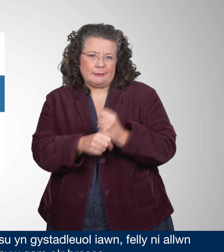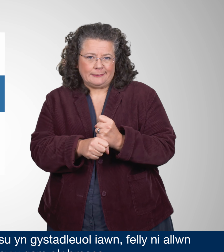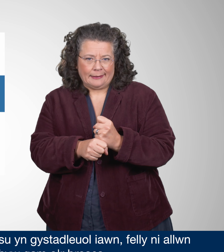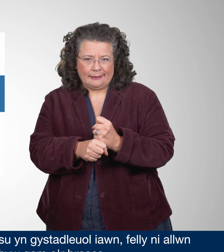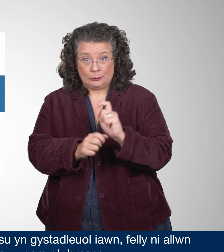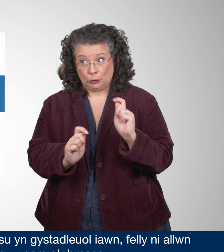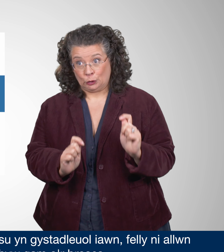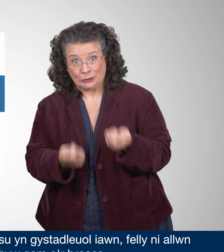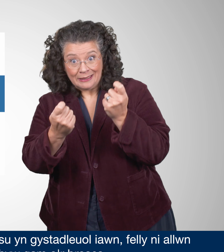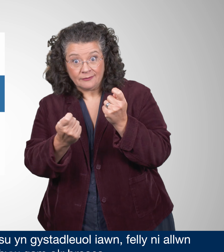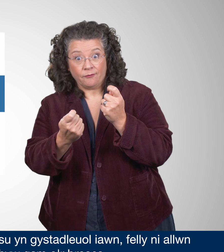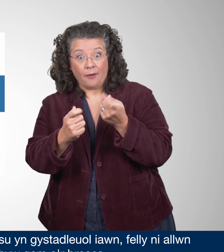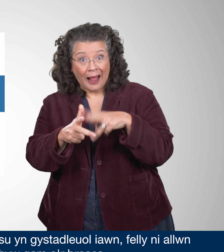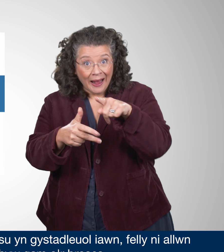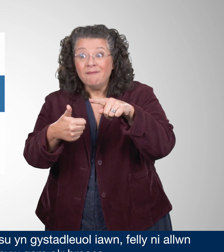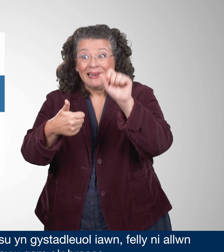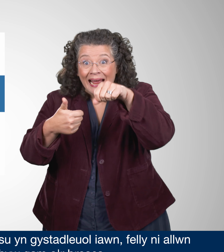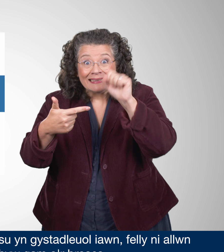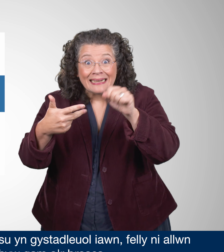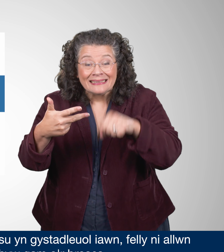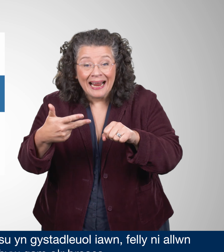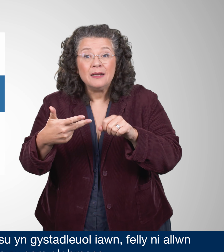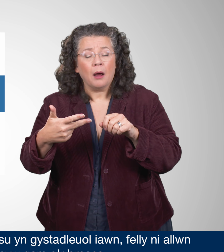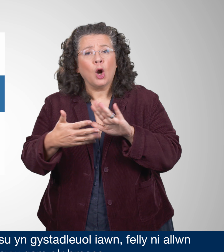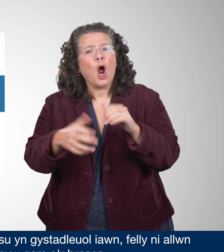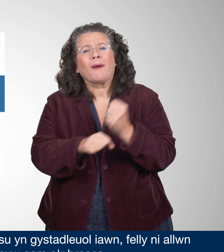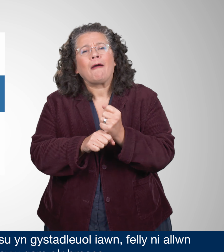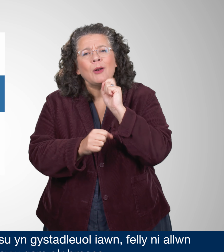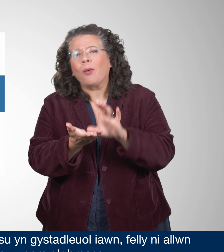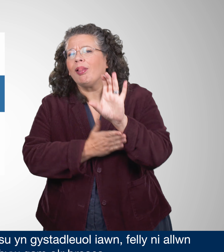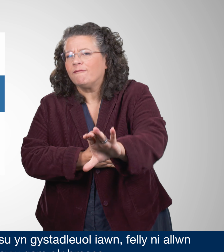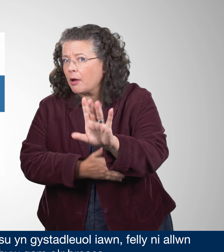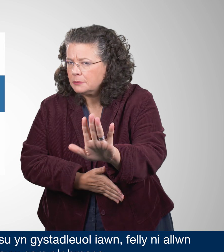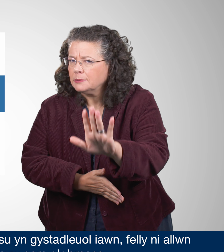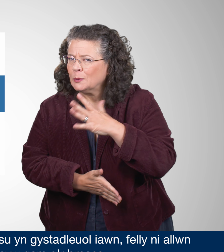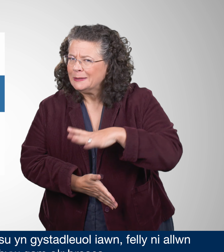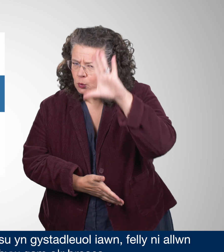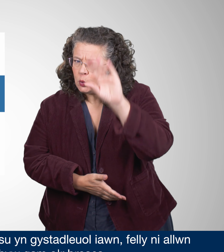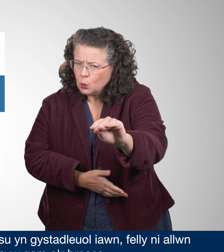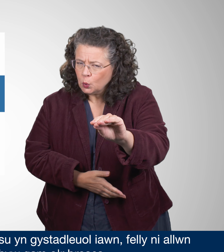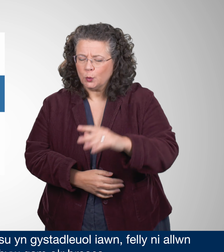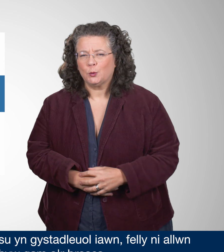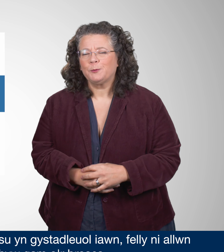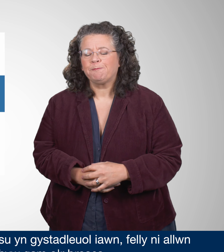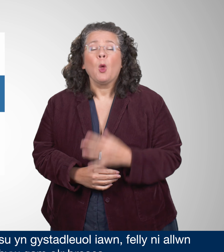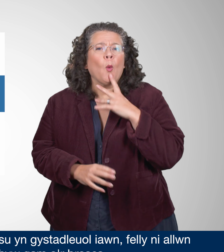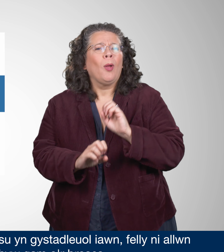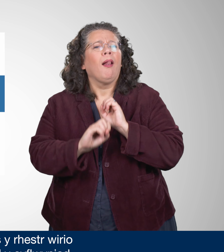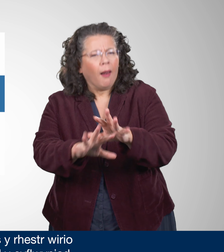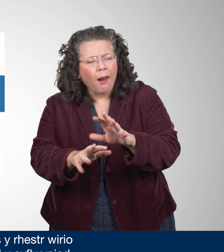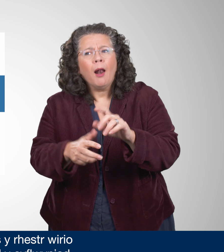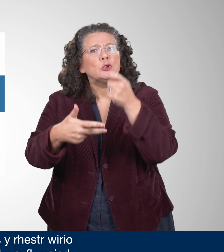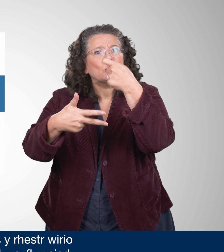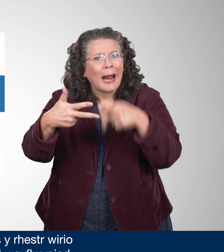allwn warantu llwyddiant ar unrhyw gam o'r broses. Byddwn yn dangos